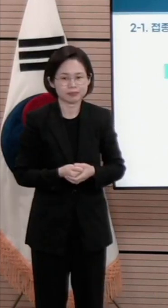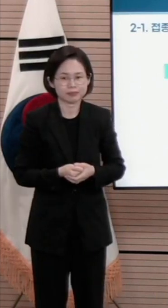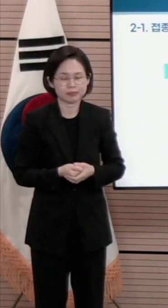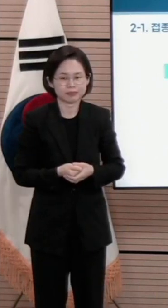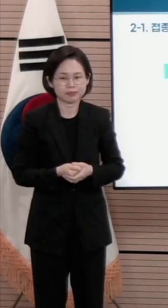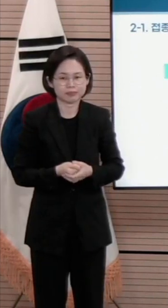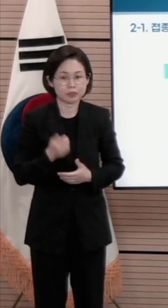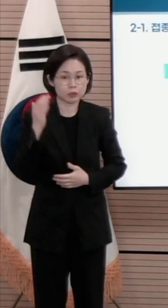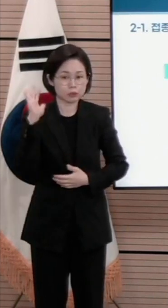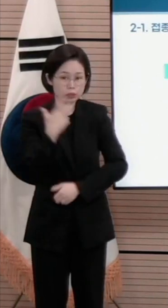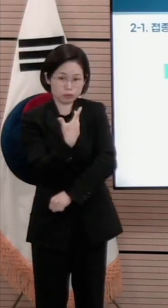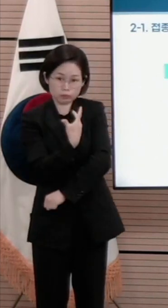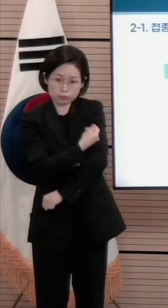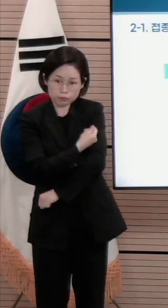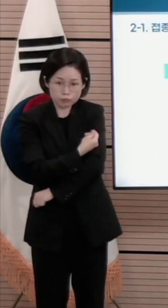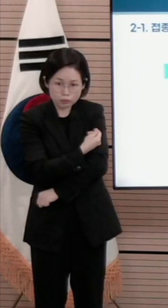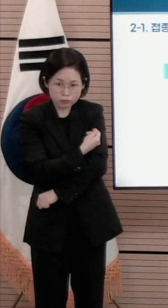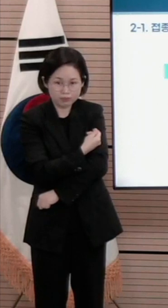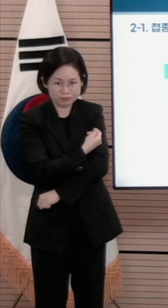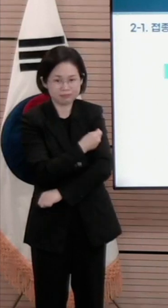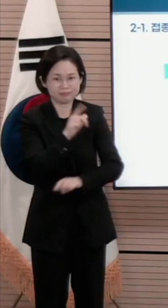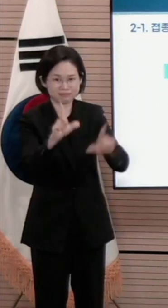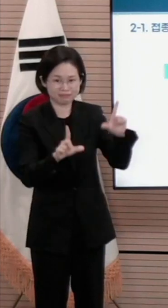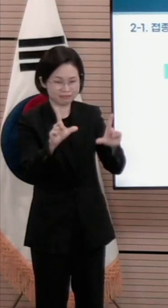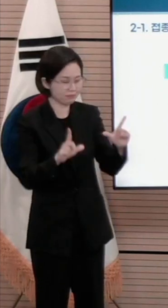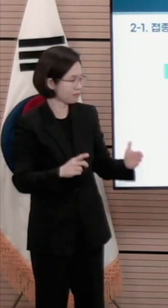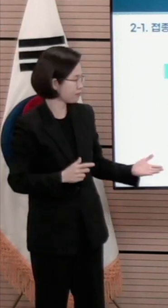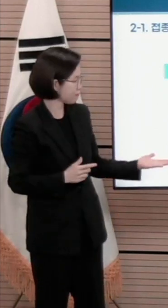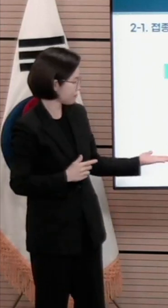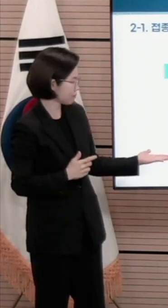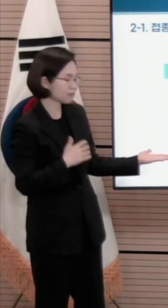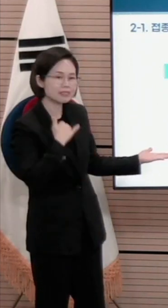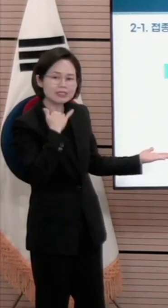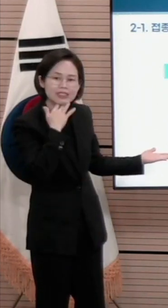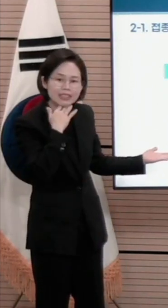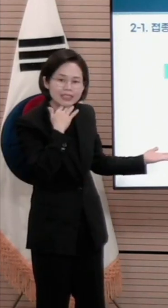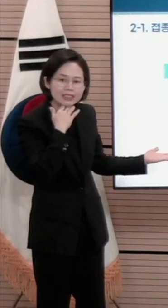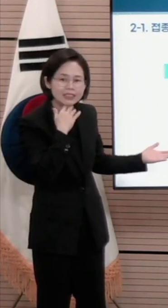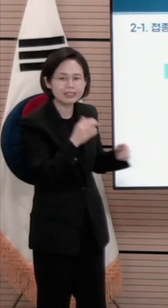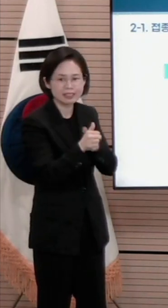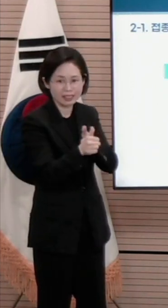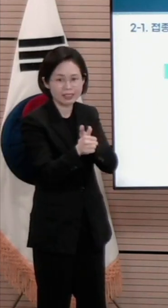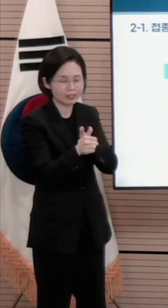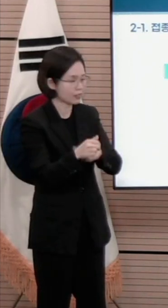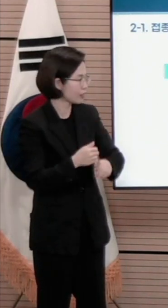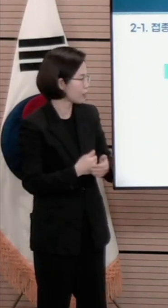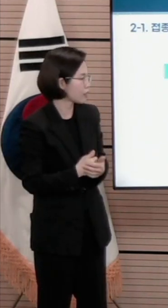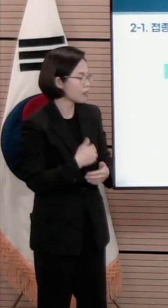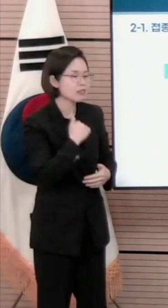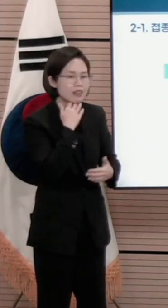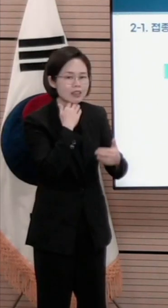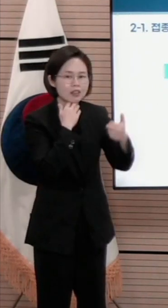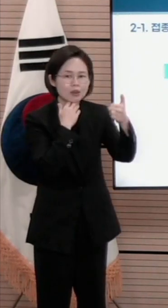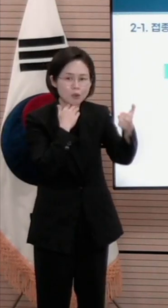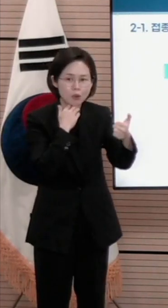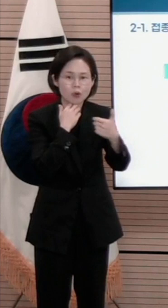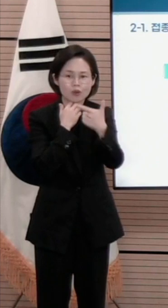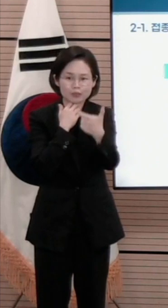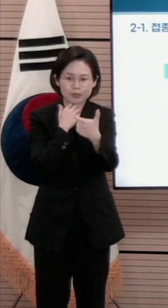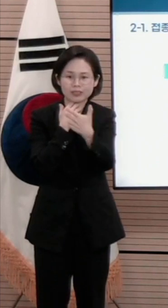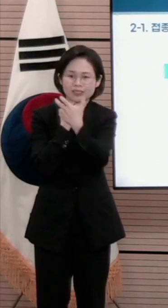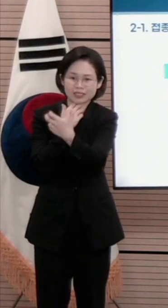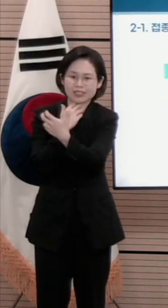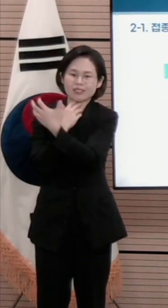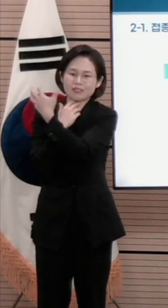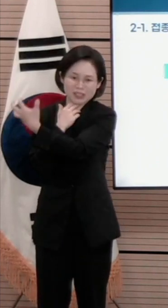접종 추이를 보여드리겠습니다. 연령대별로 좀 나누어서 그린 그림입니다. 50대, 60대, 70대, 80대를